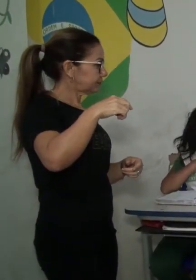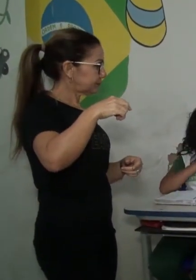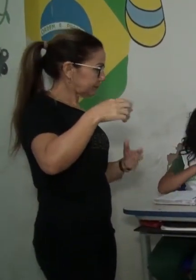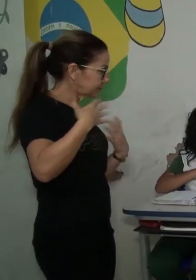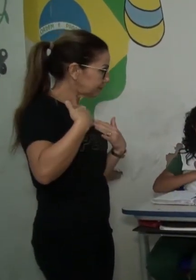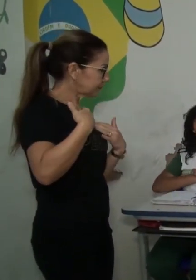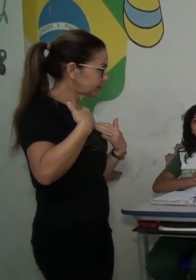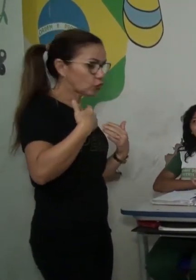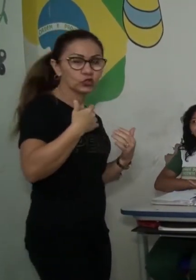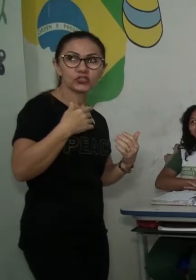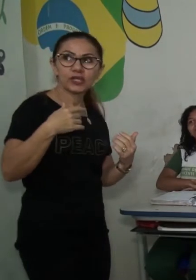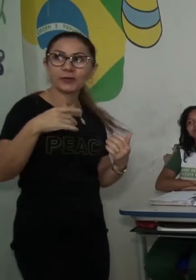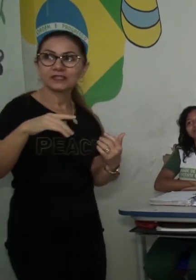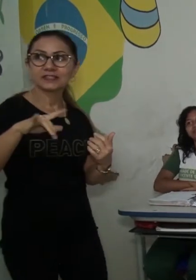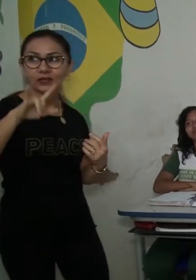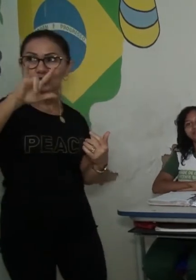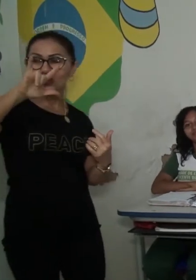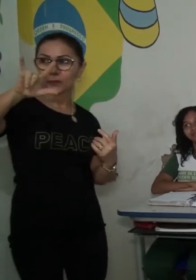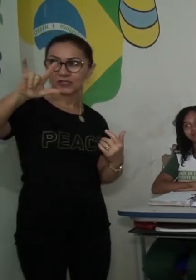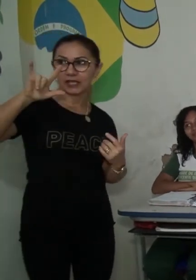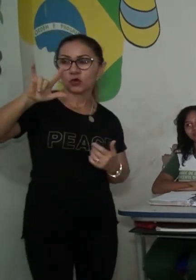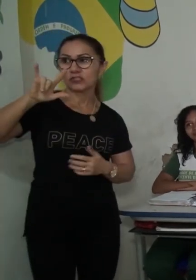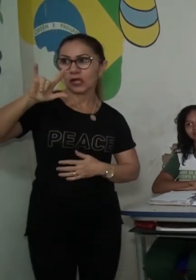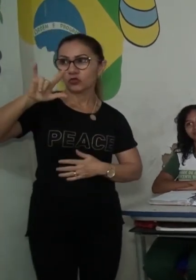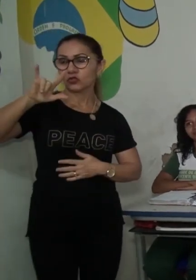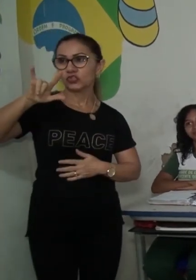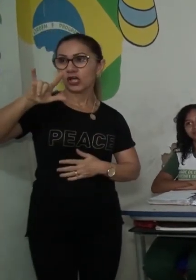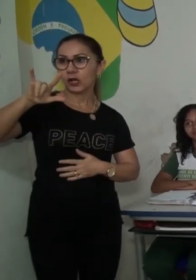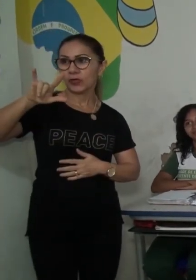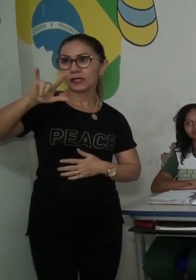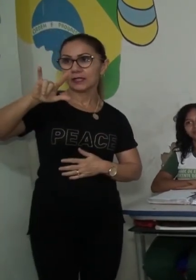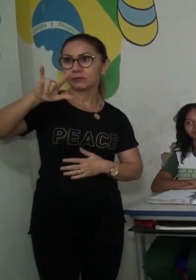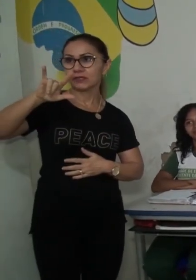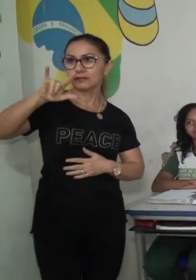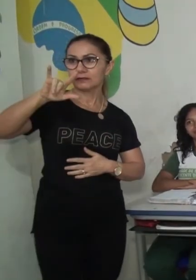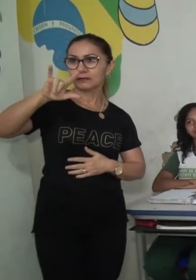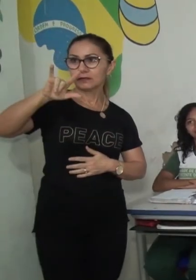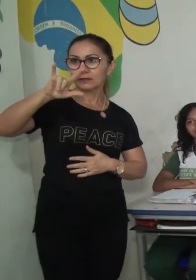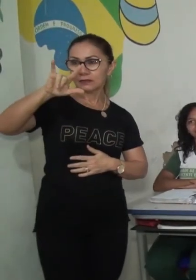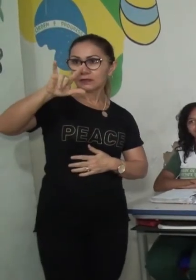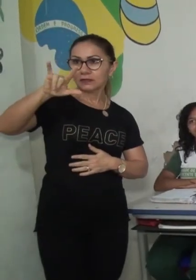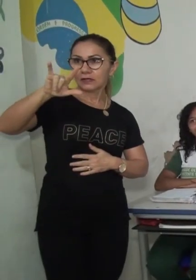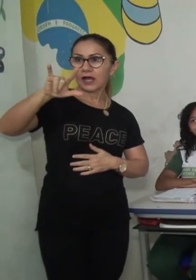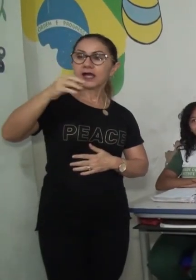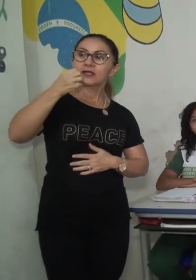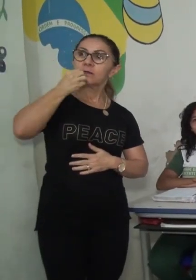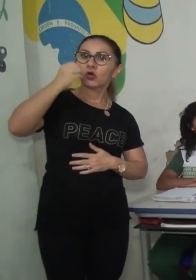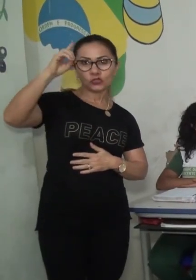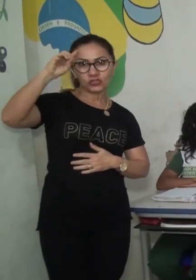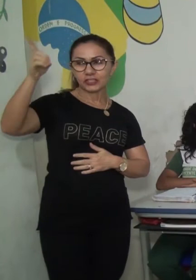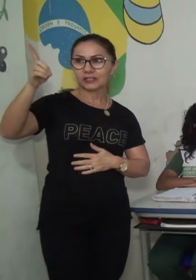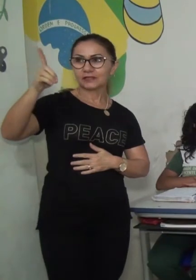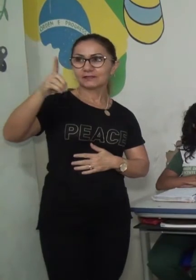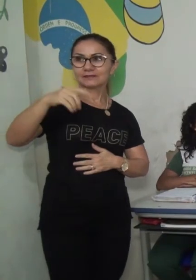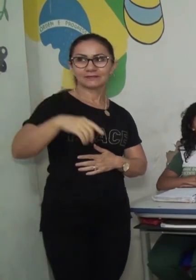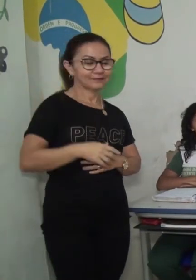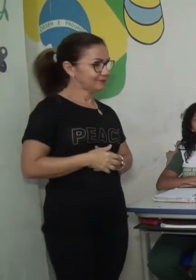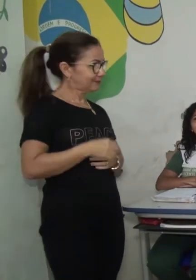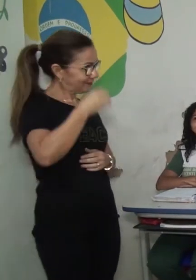É por isso que a gente está aqui, né? Que antigamente, esse pessoal surdo, deficiente, era um pessoal, assim, esquecido